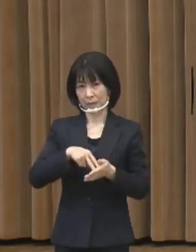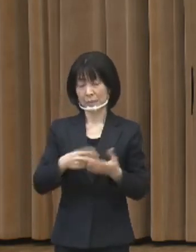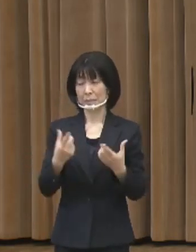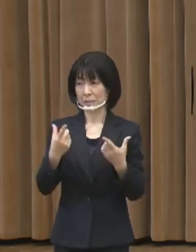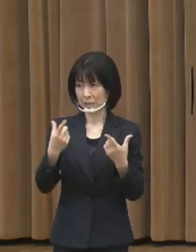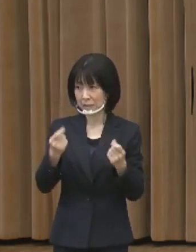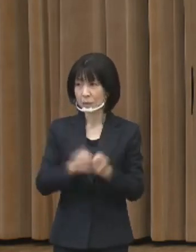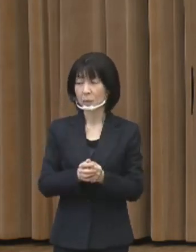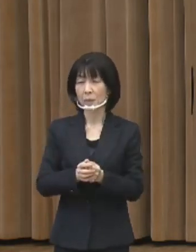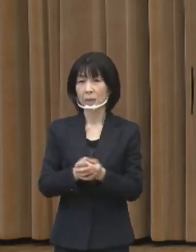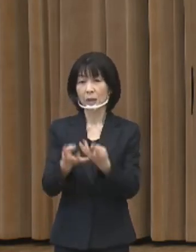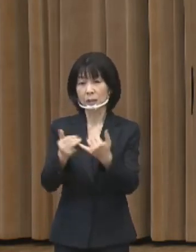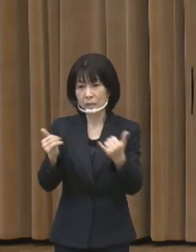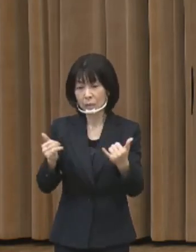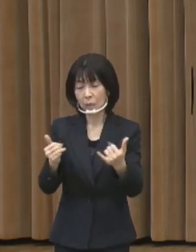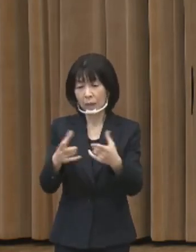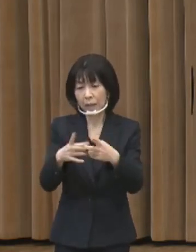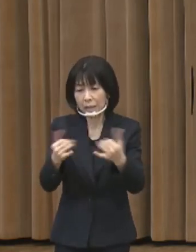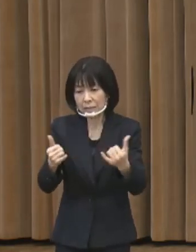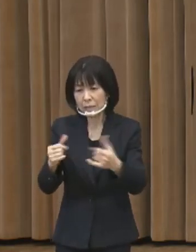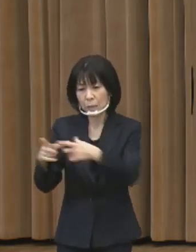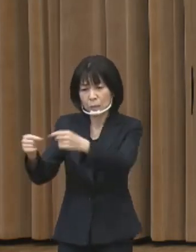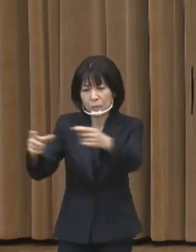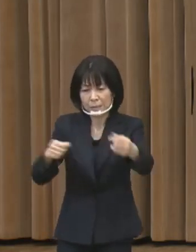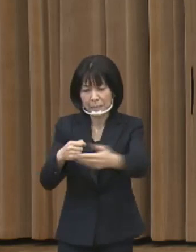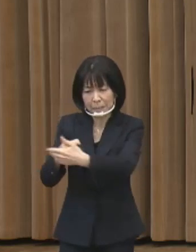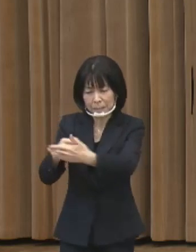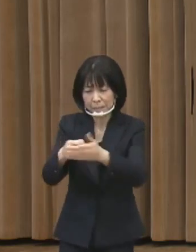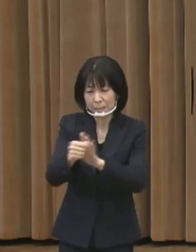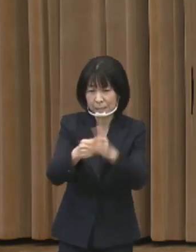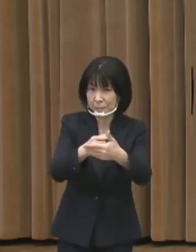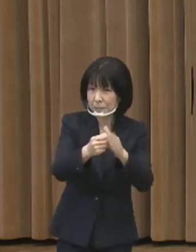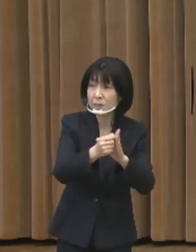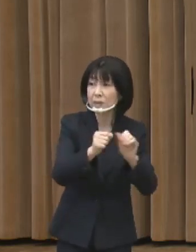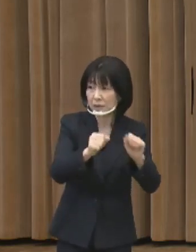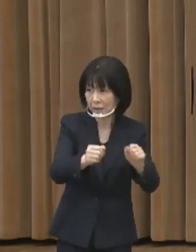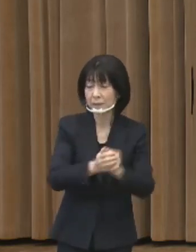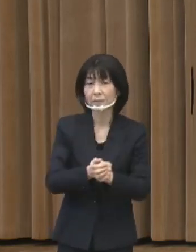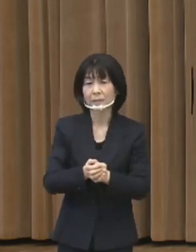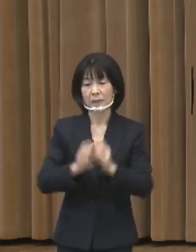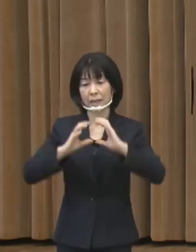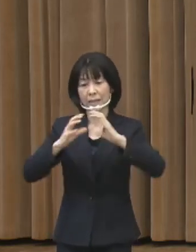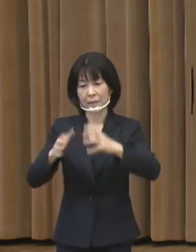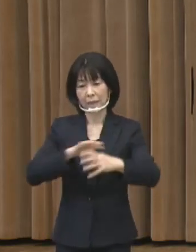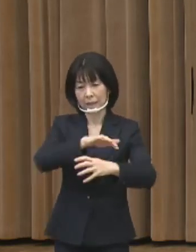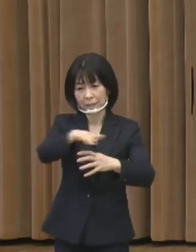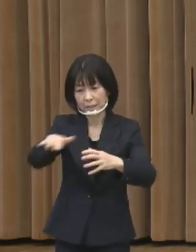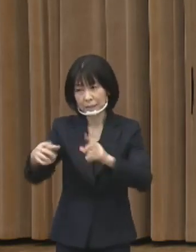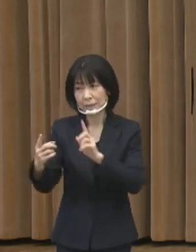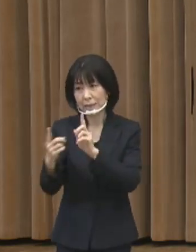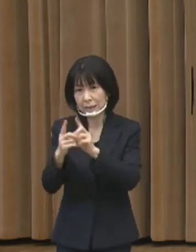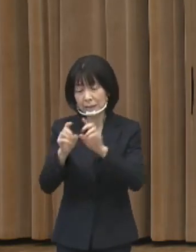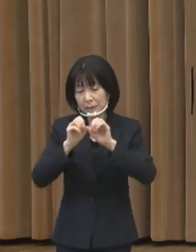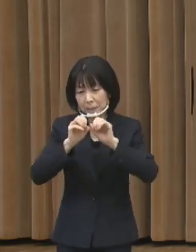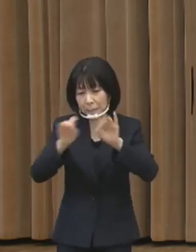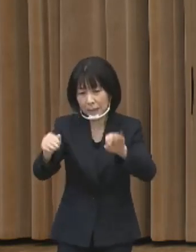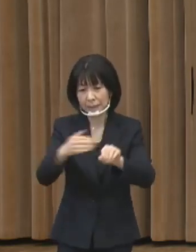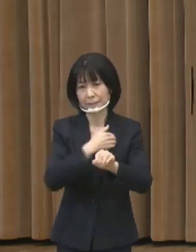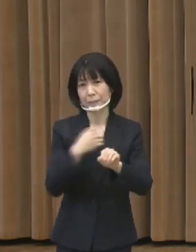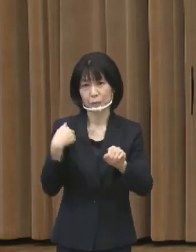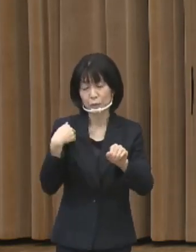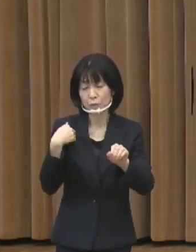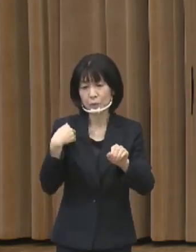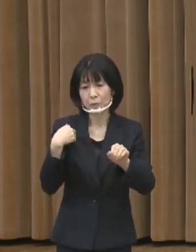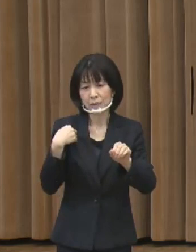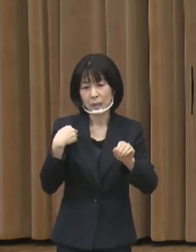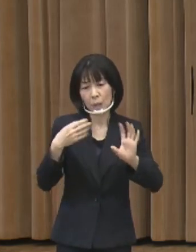りと多くの国と協調しながら、そして世界に対して発信ができるようなオ